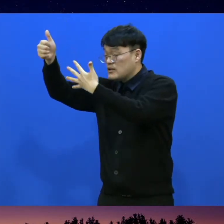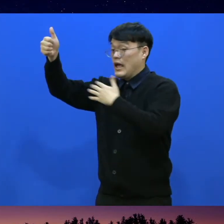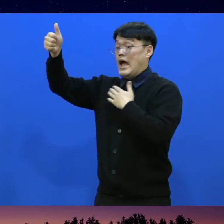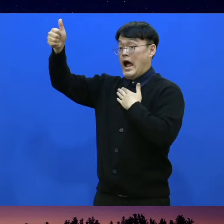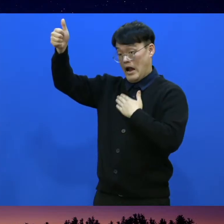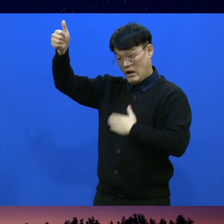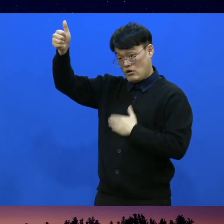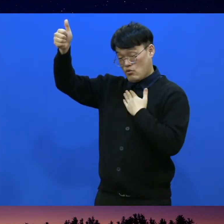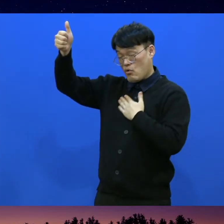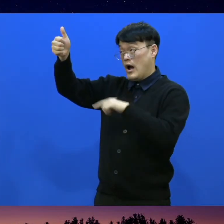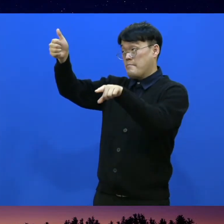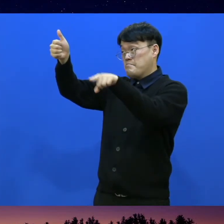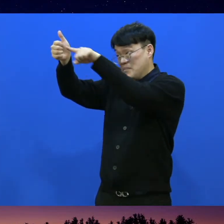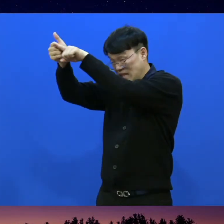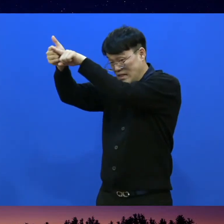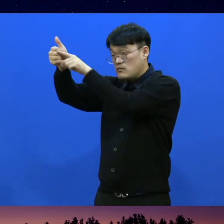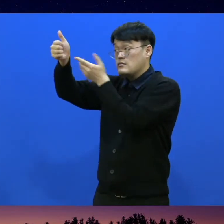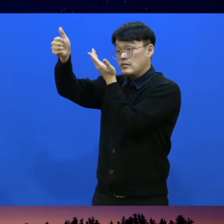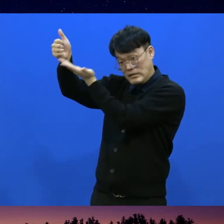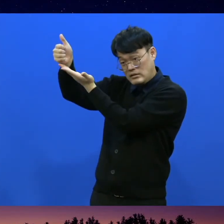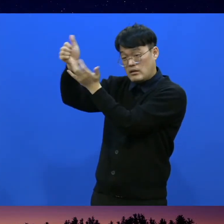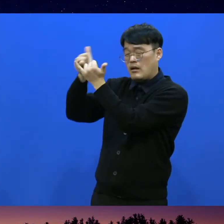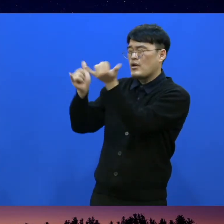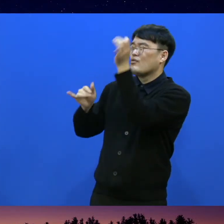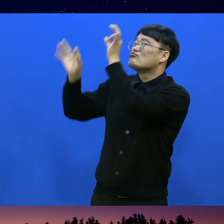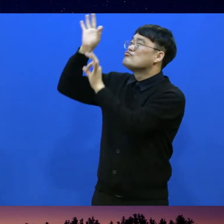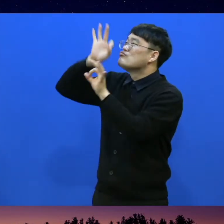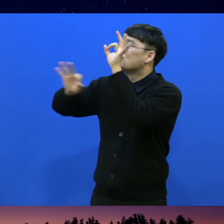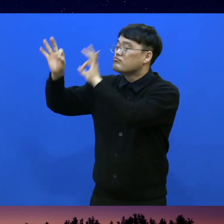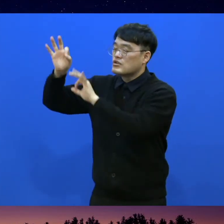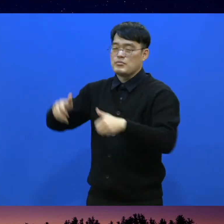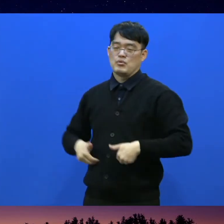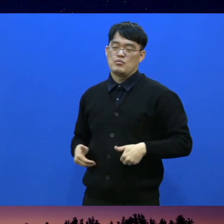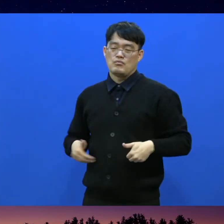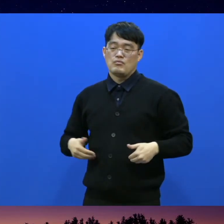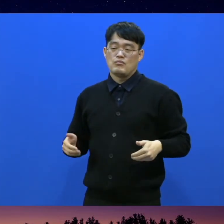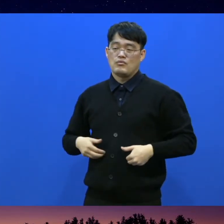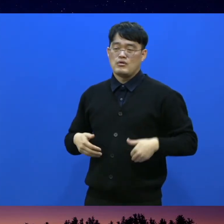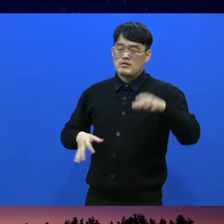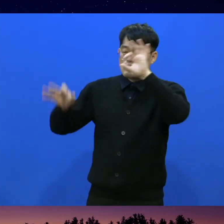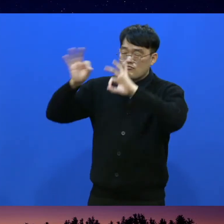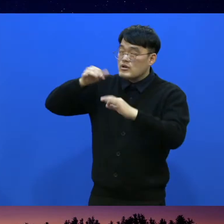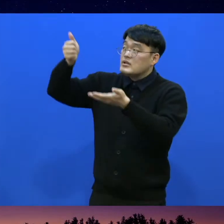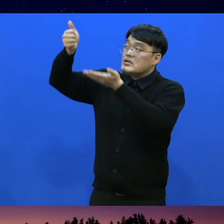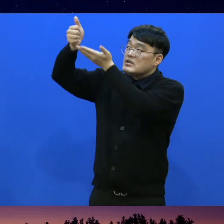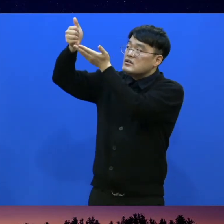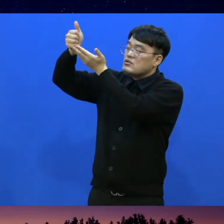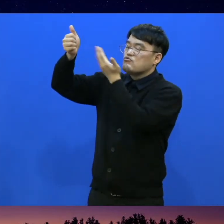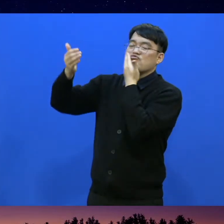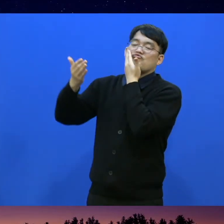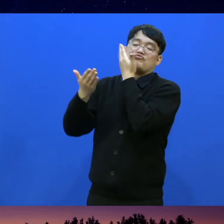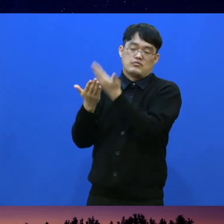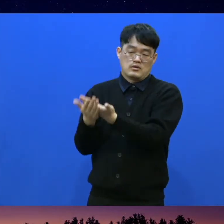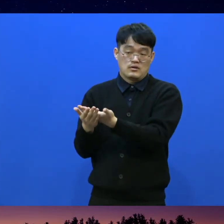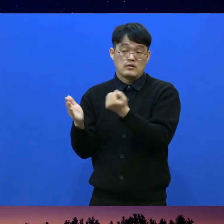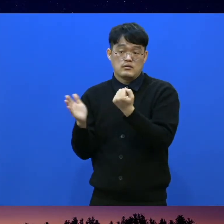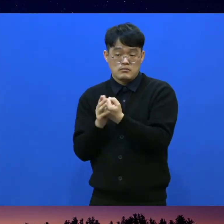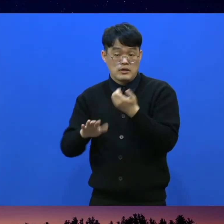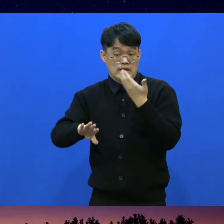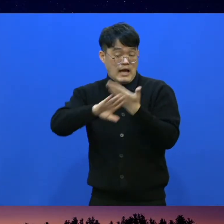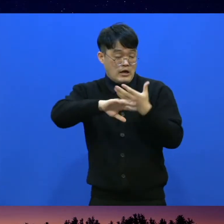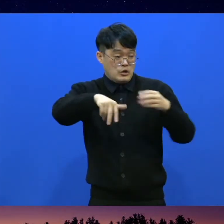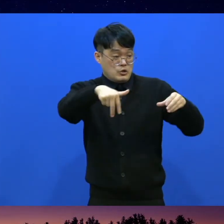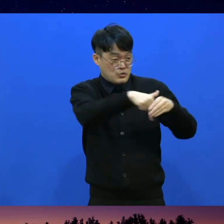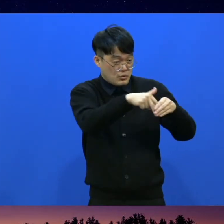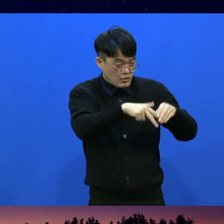것입니다. 그러니까 여러분 중요한 것은 대상이 구하는 대상이 분명해요. 그러니까 여러분 다 종교에서나